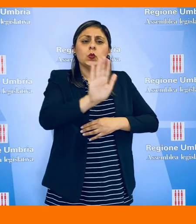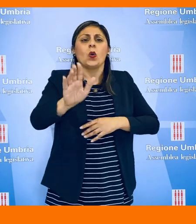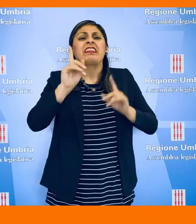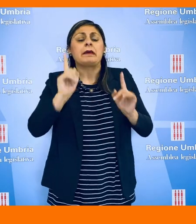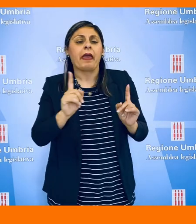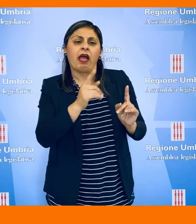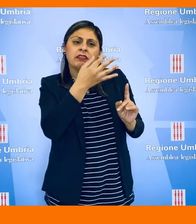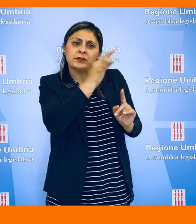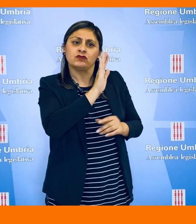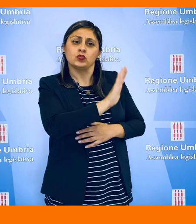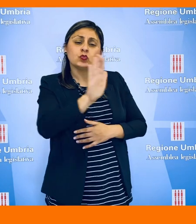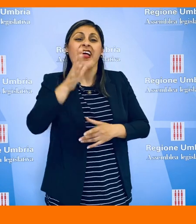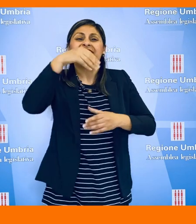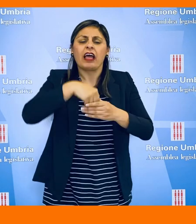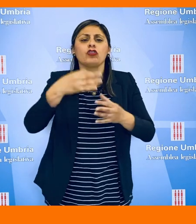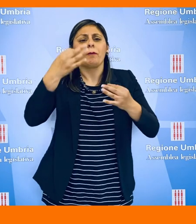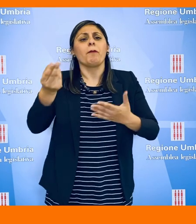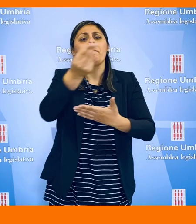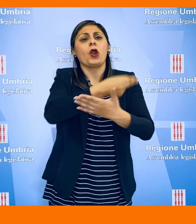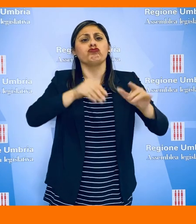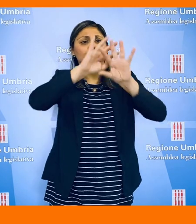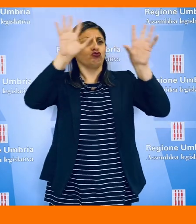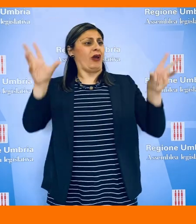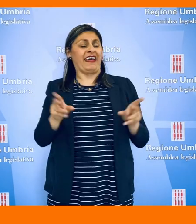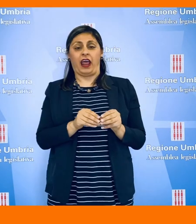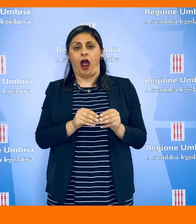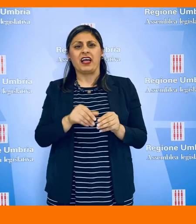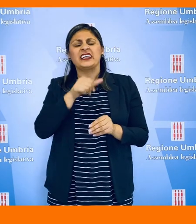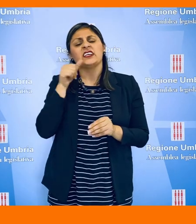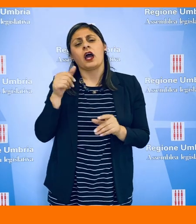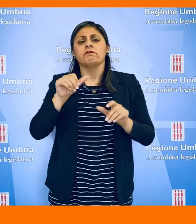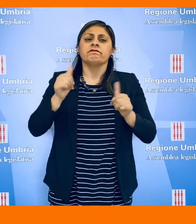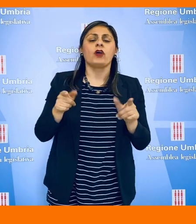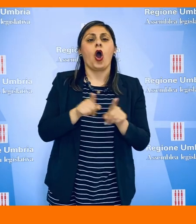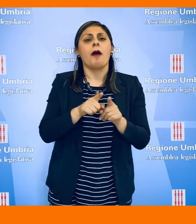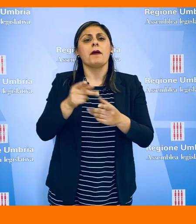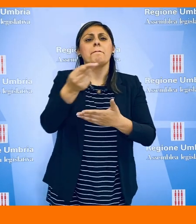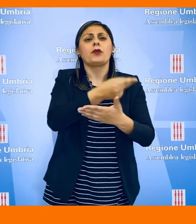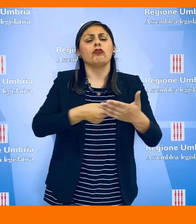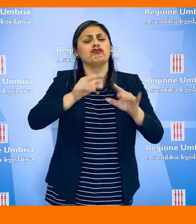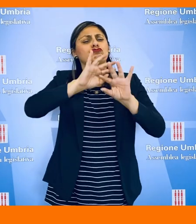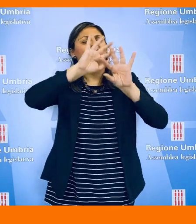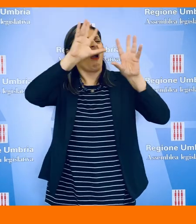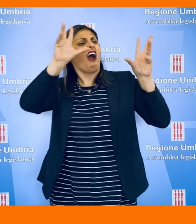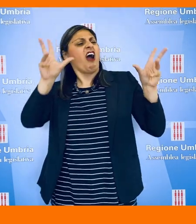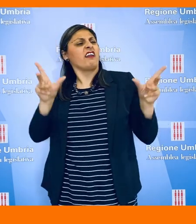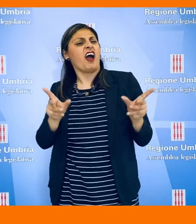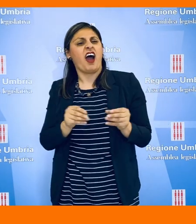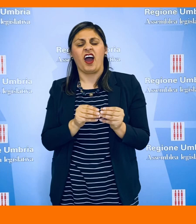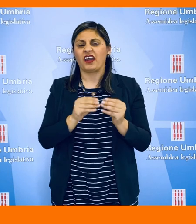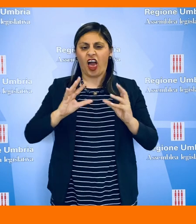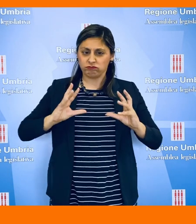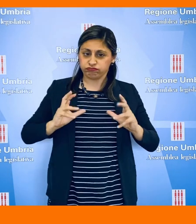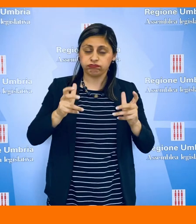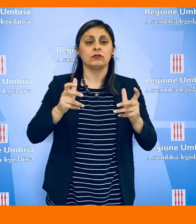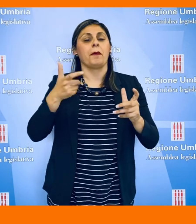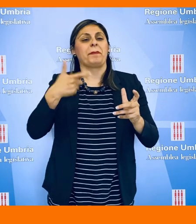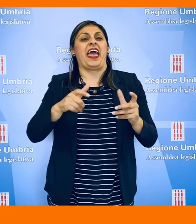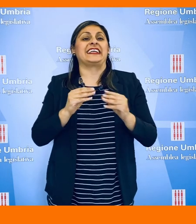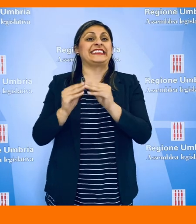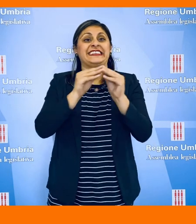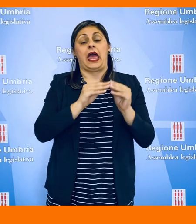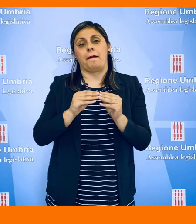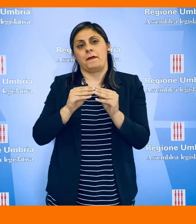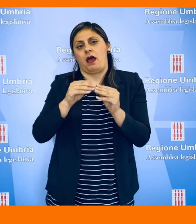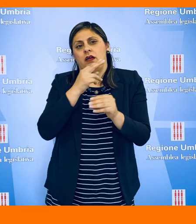che può dare all'interno di un progetto preciso. Serve una sorta di piano Marshall per l'intero sistema sanitario regionale. Sono